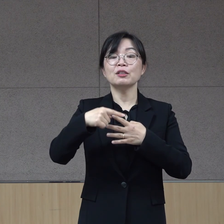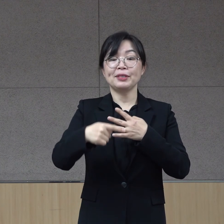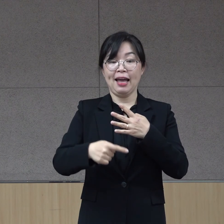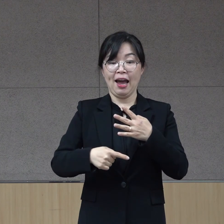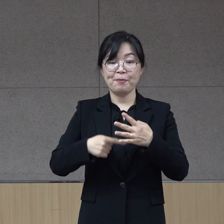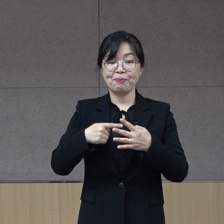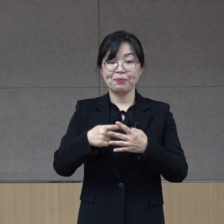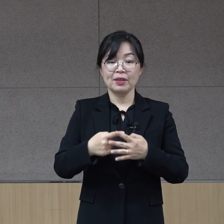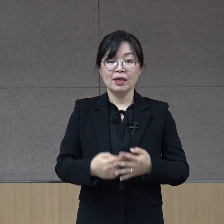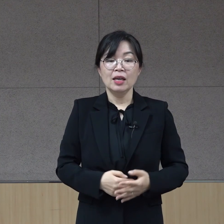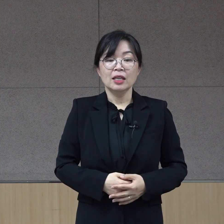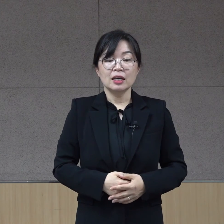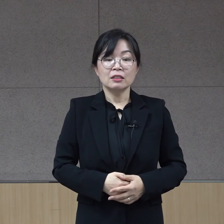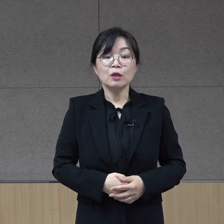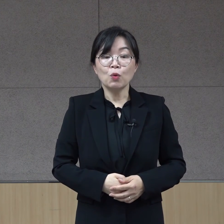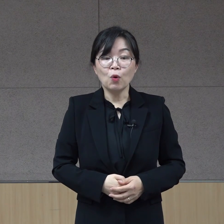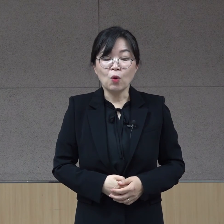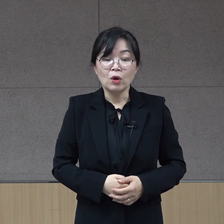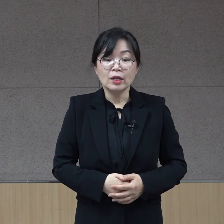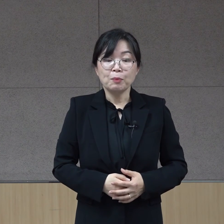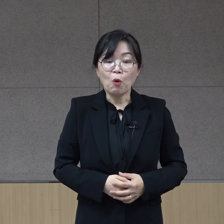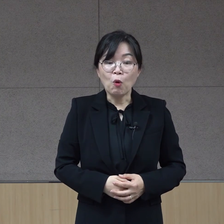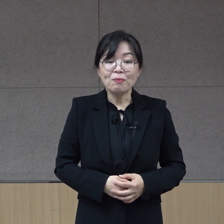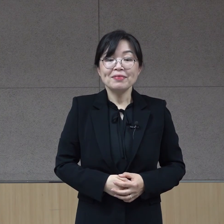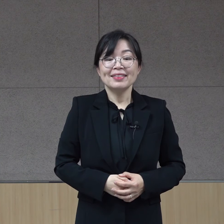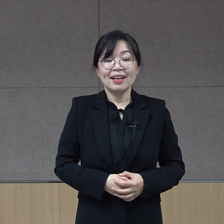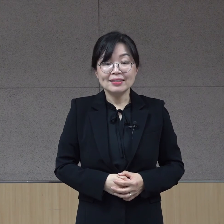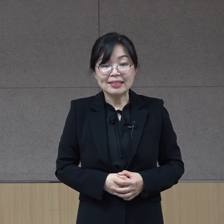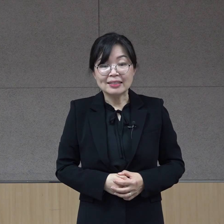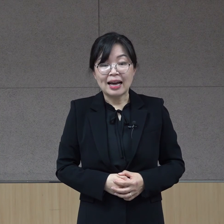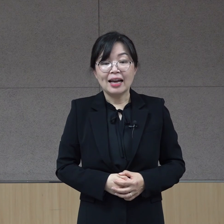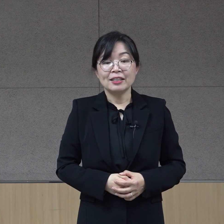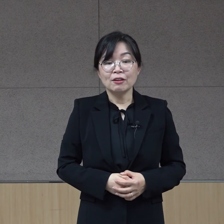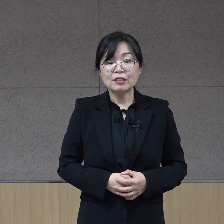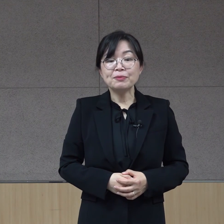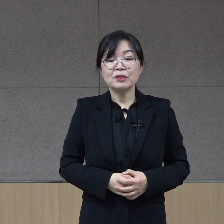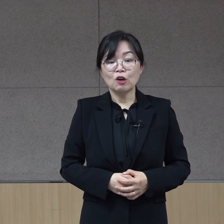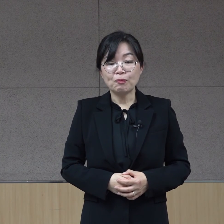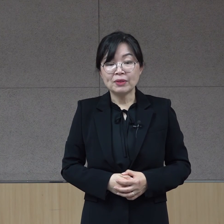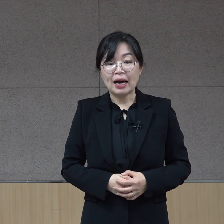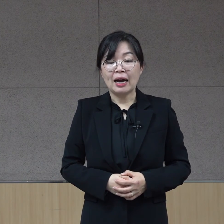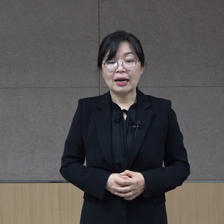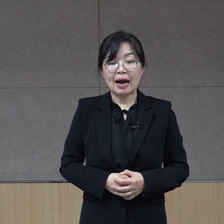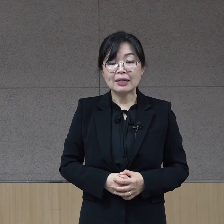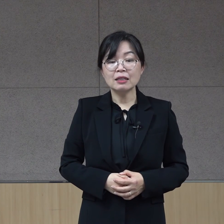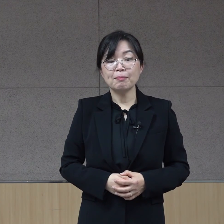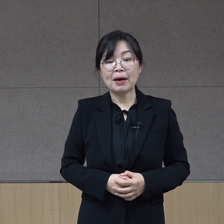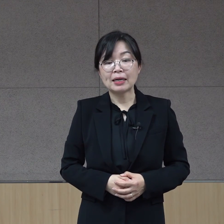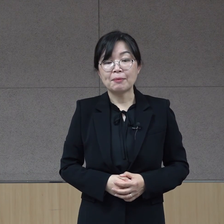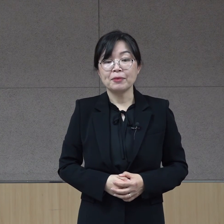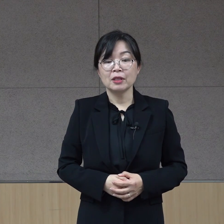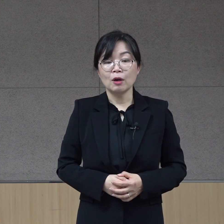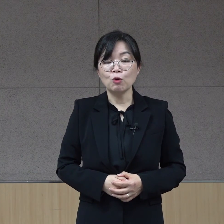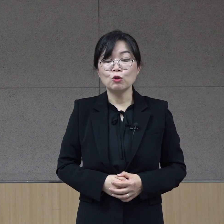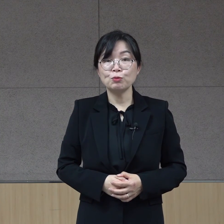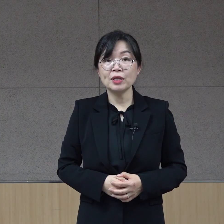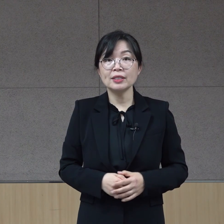계절입니다. 자, 그리고 봄 따뜻하다, 여름 덥다, 가을 바람, 겨울 춥다를 제가